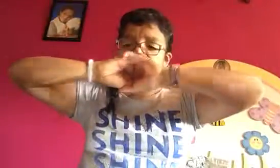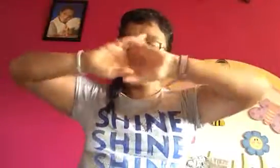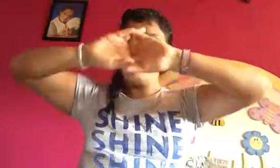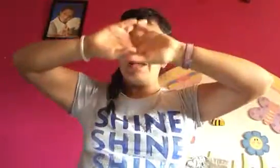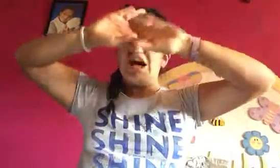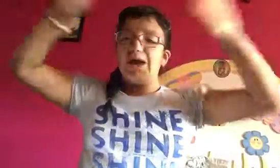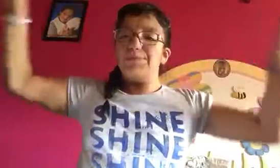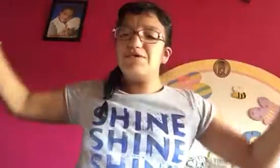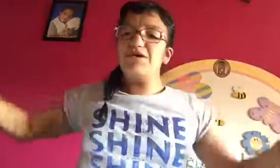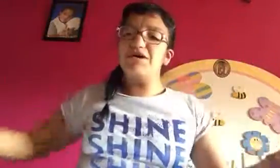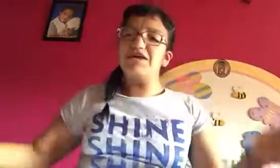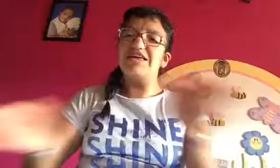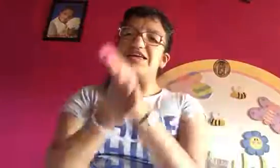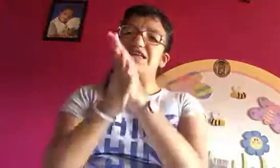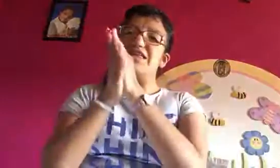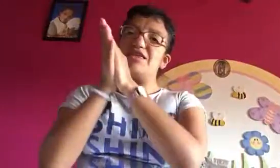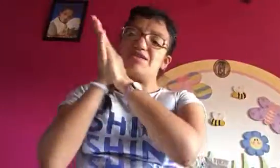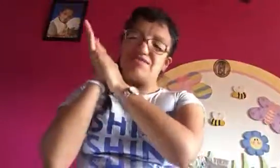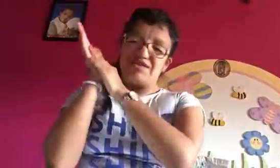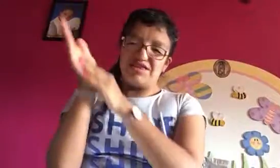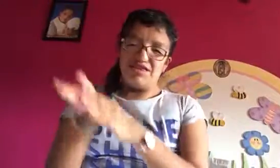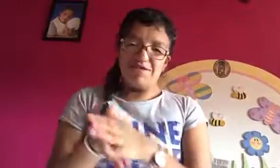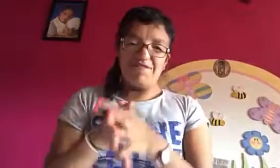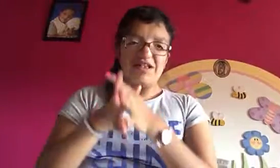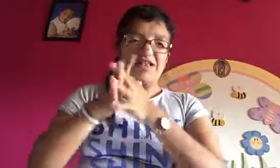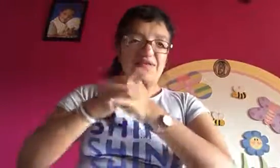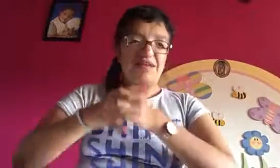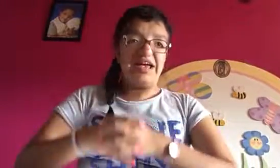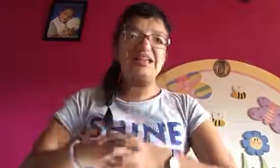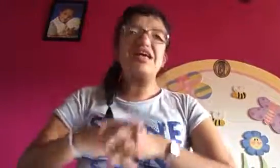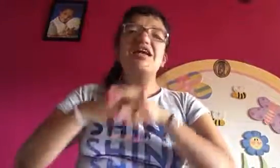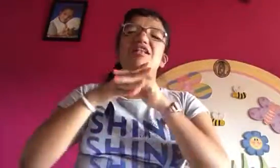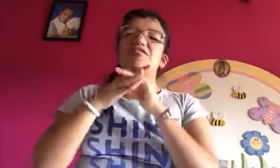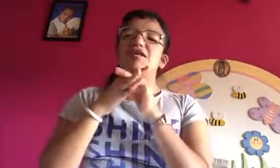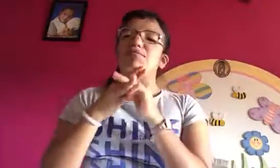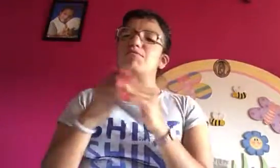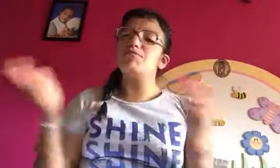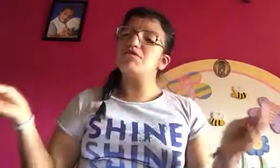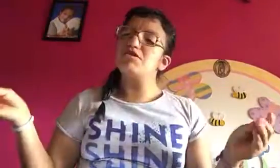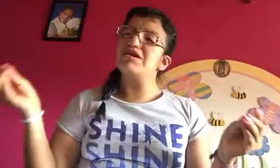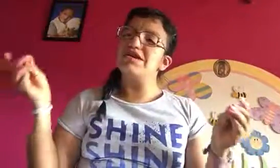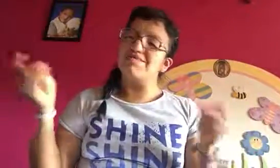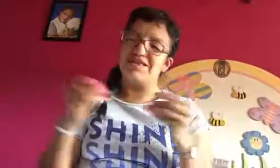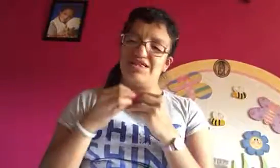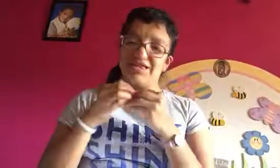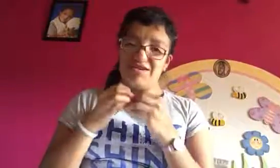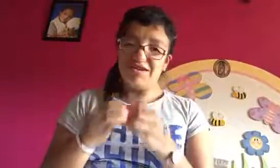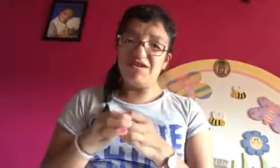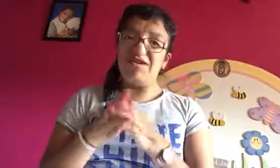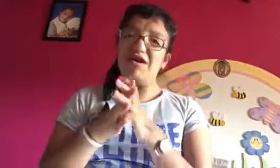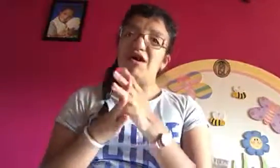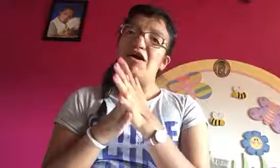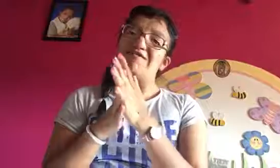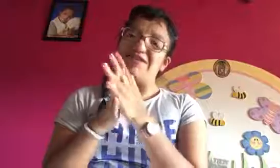los amo y de nuevo les deseo feliz Navidad. Los amo mucho y el 25 va a